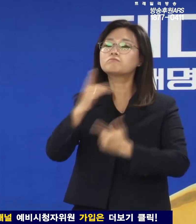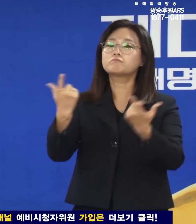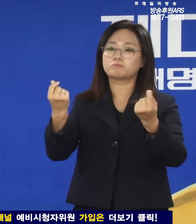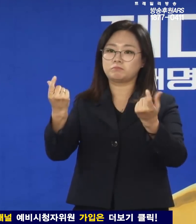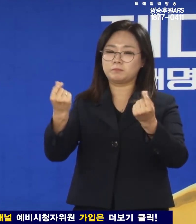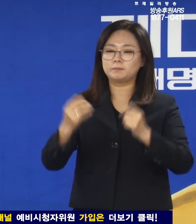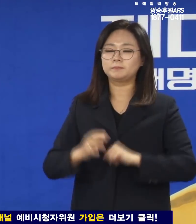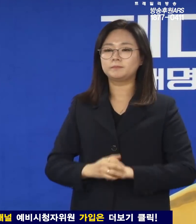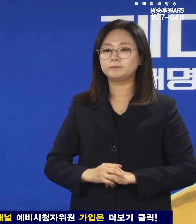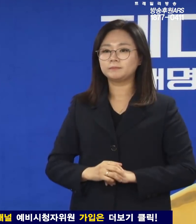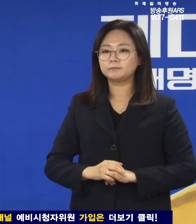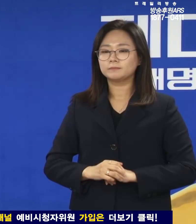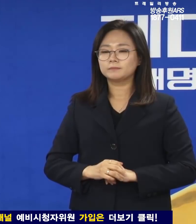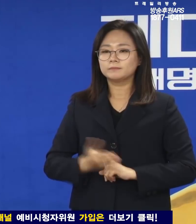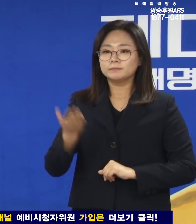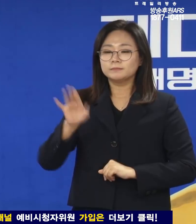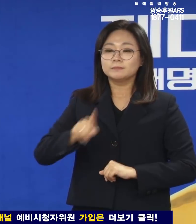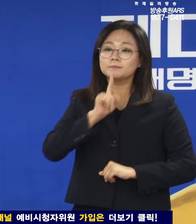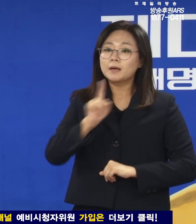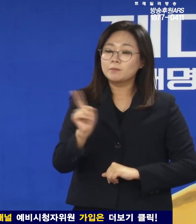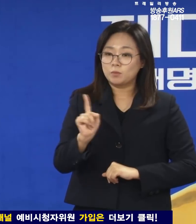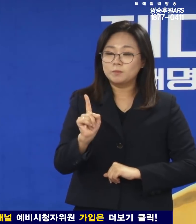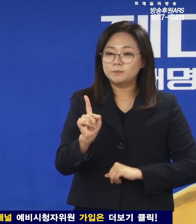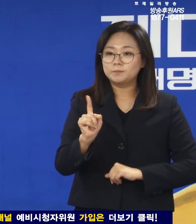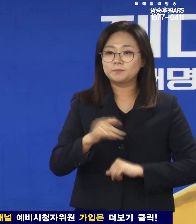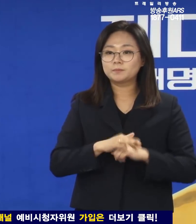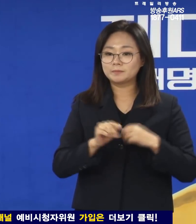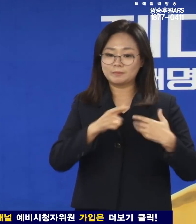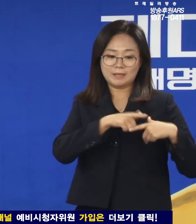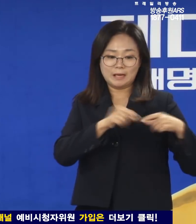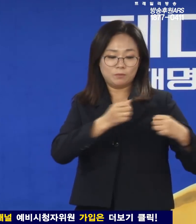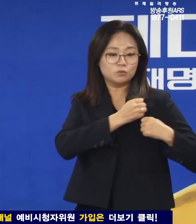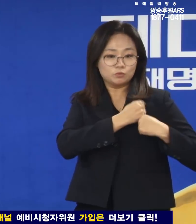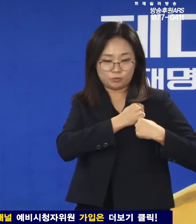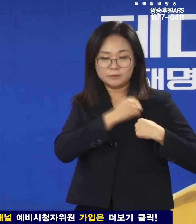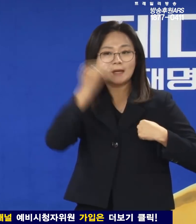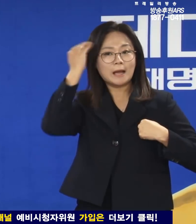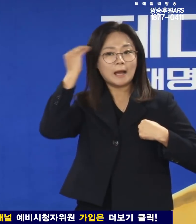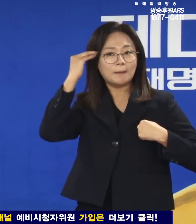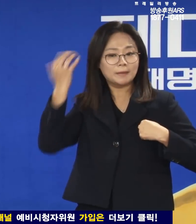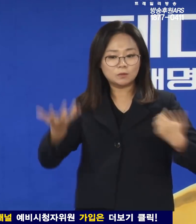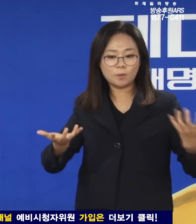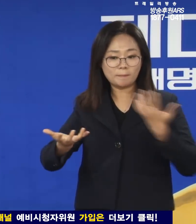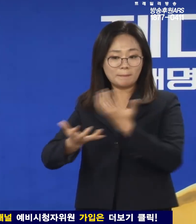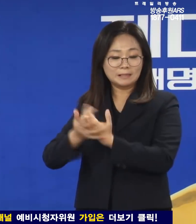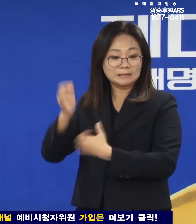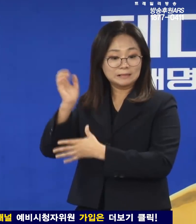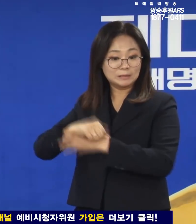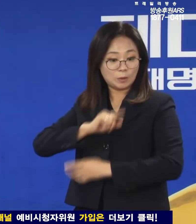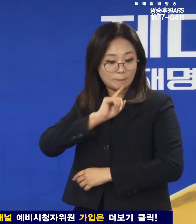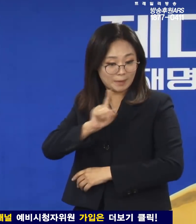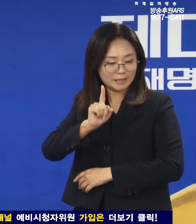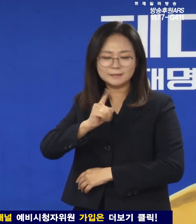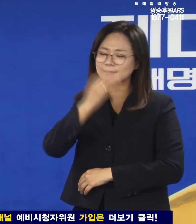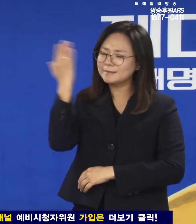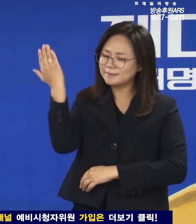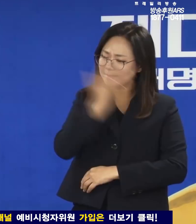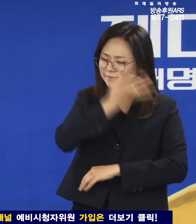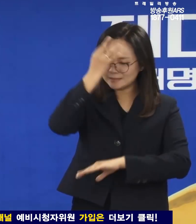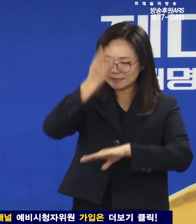도리입니다. 그러나 그 전에 일본 자위대 한반도 진주 허용 망언을